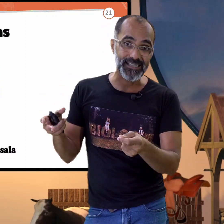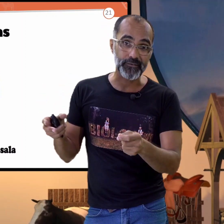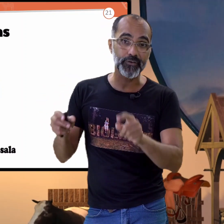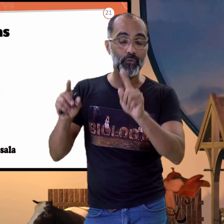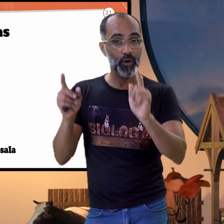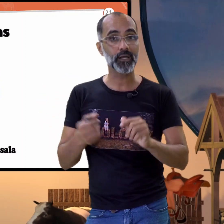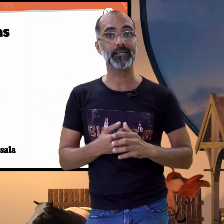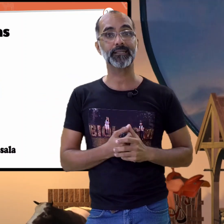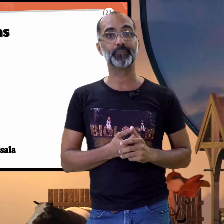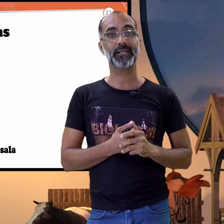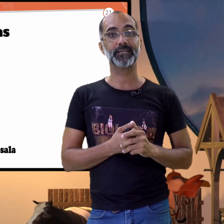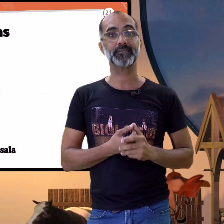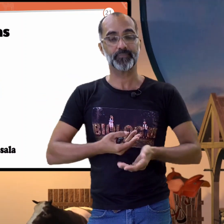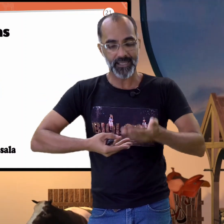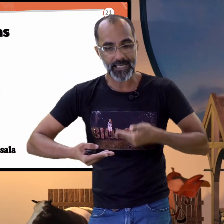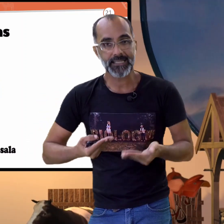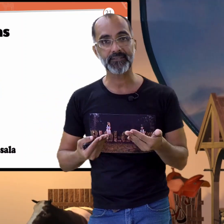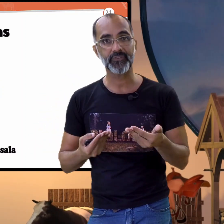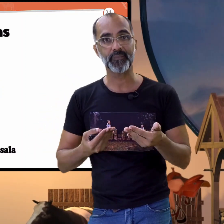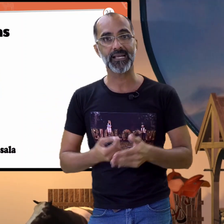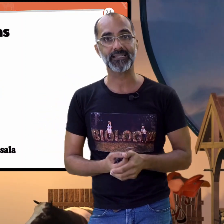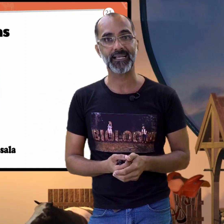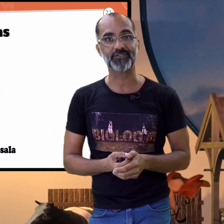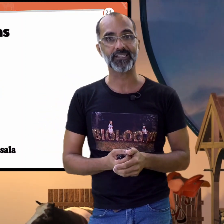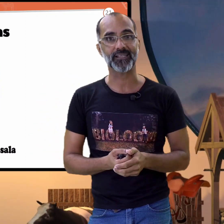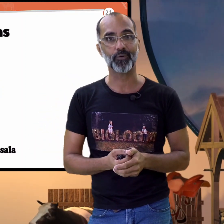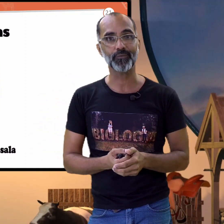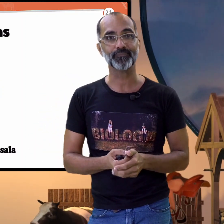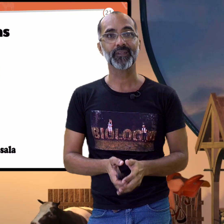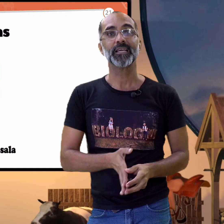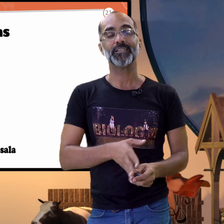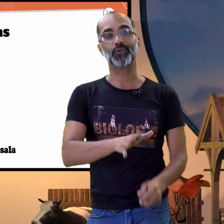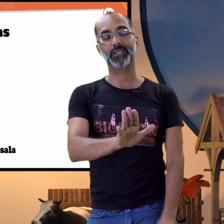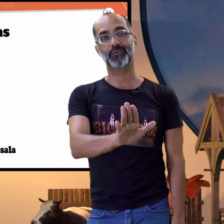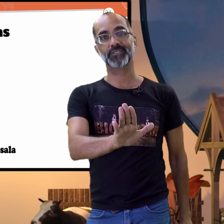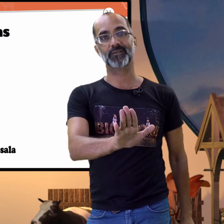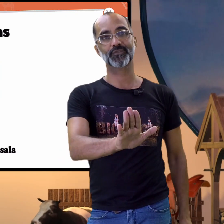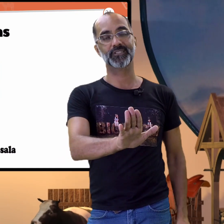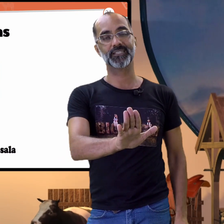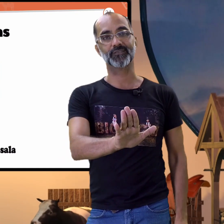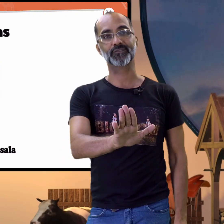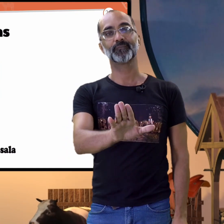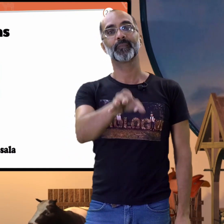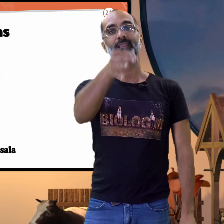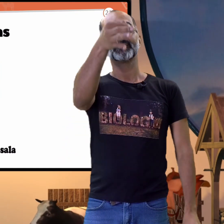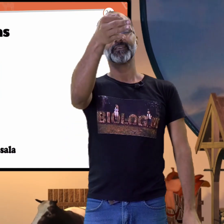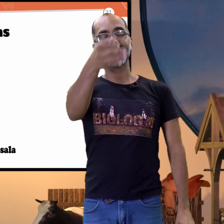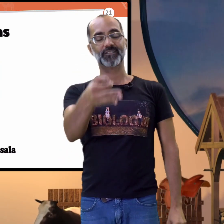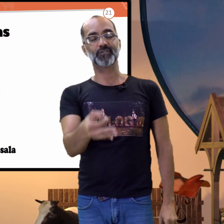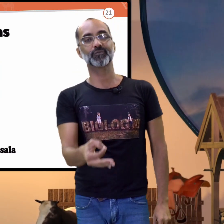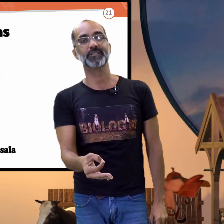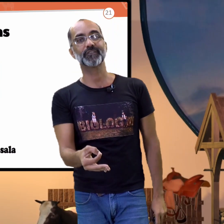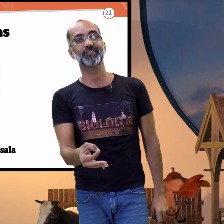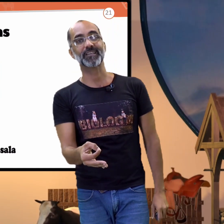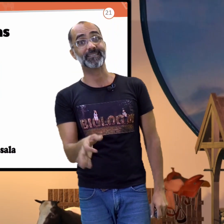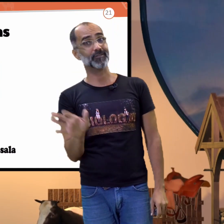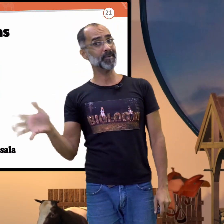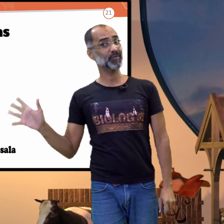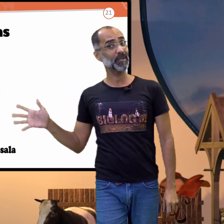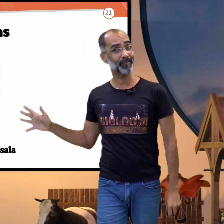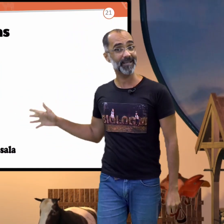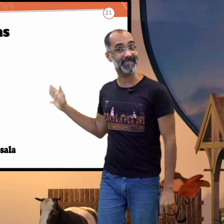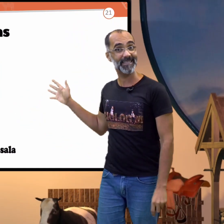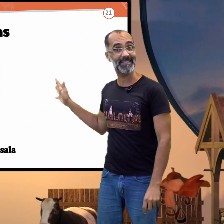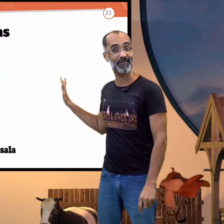você descreveu, coloque entre parênteses para criar essa familiaridade aí, tá bom? E outra coisa, meus queridos, questões